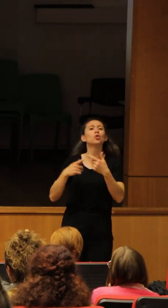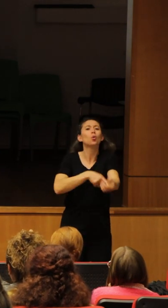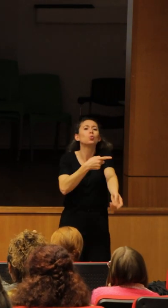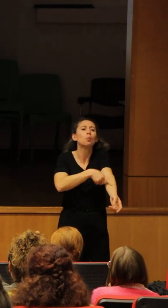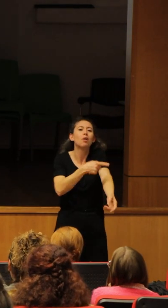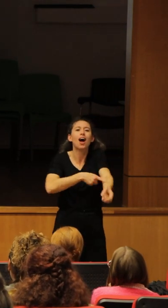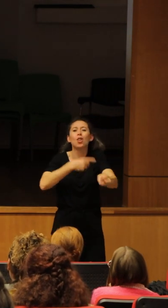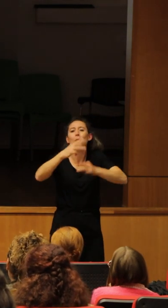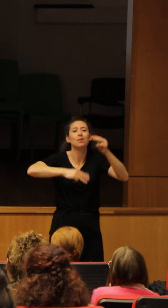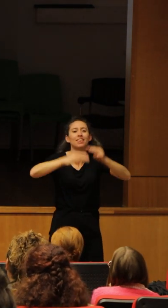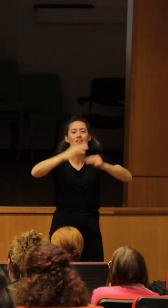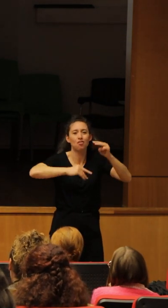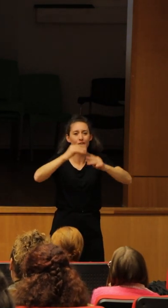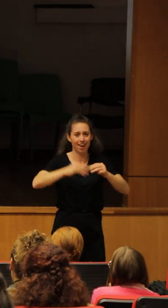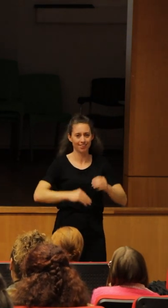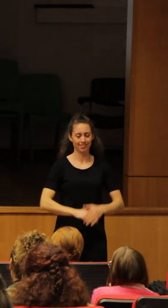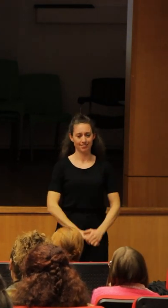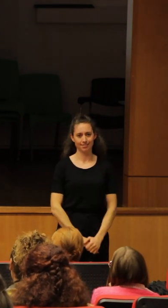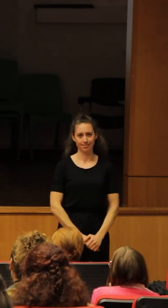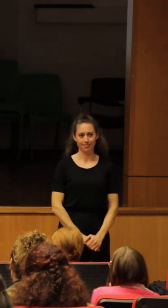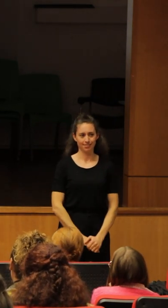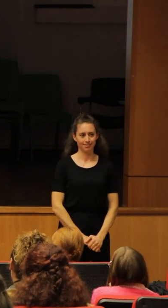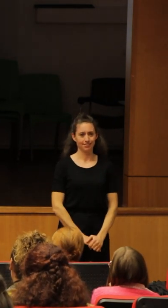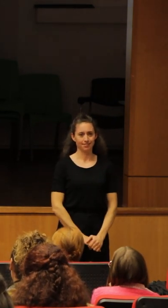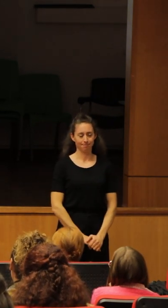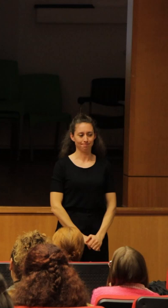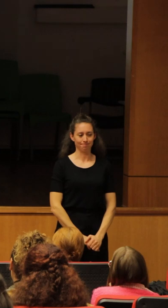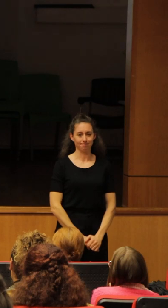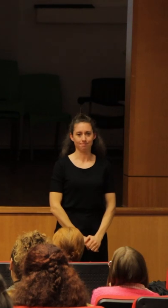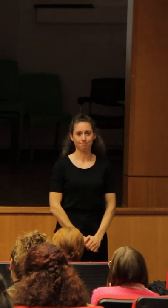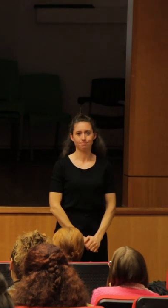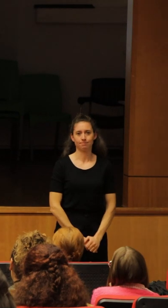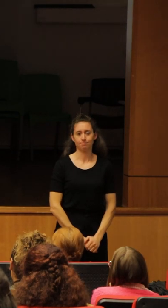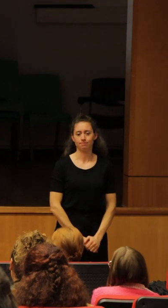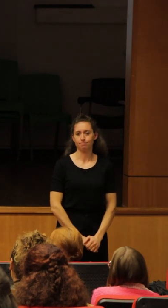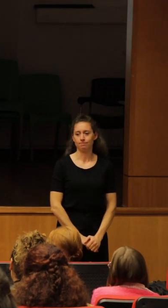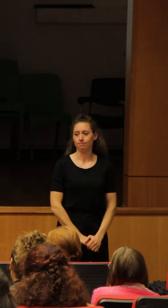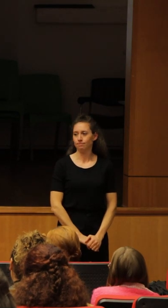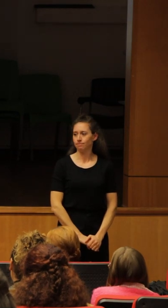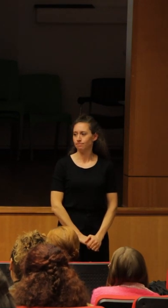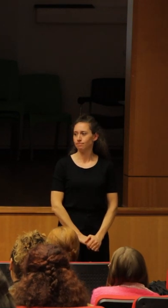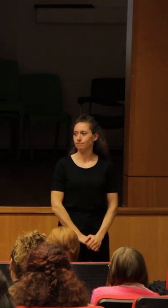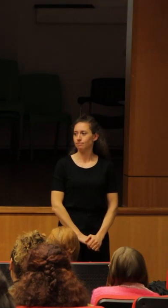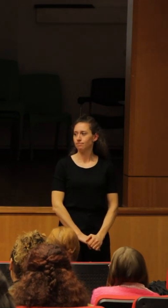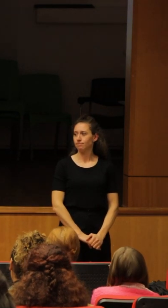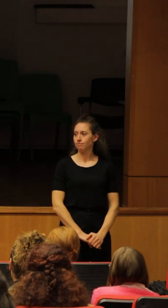The culture then, like on a deeper level, kind of on a lower level, let's say culture